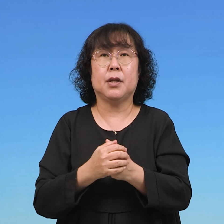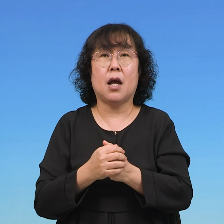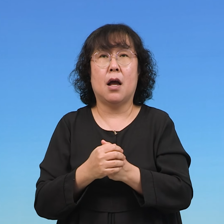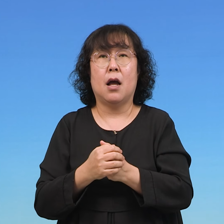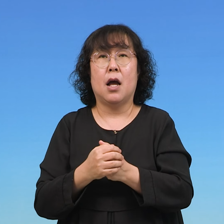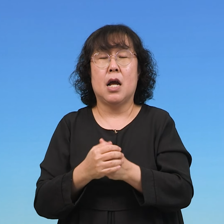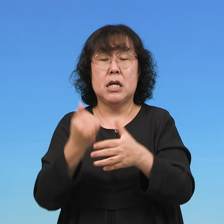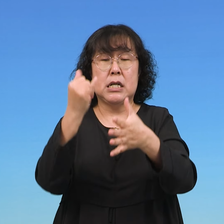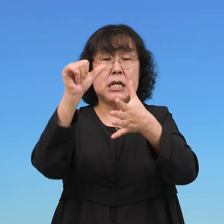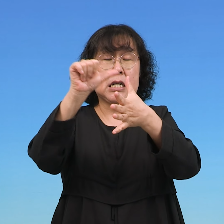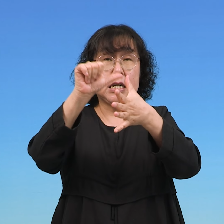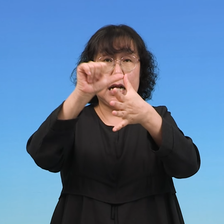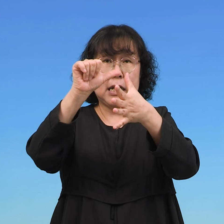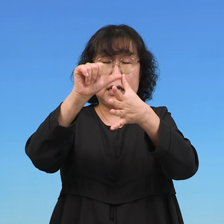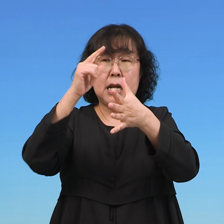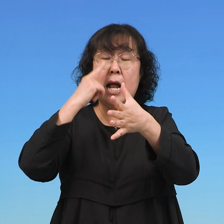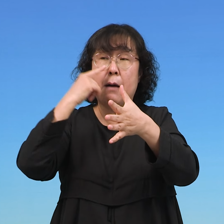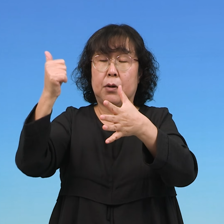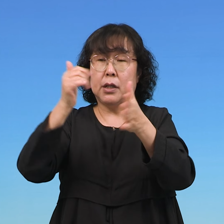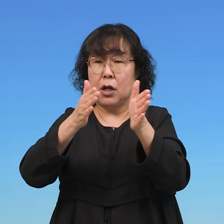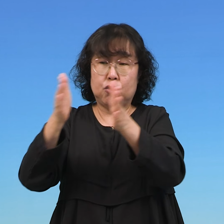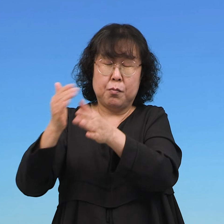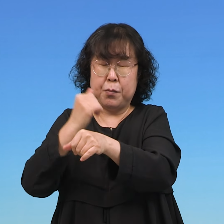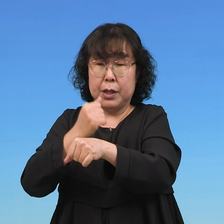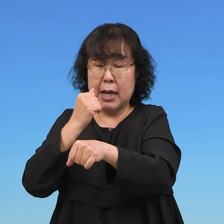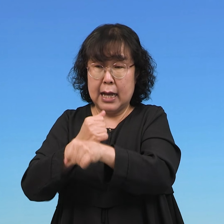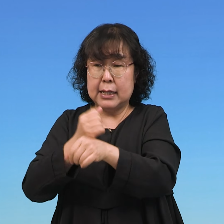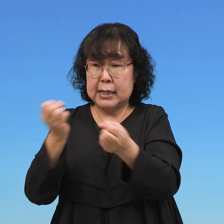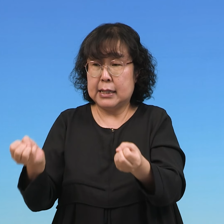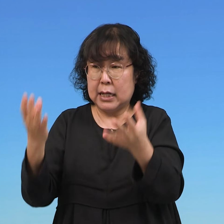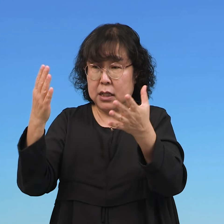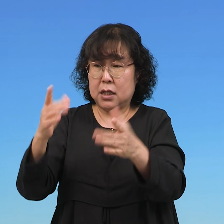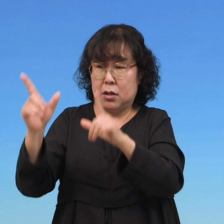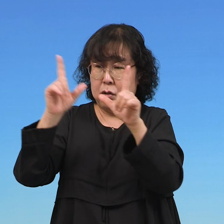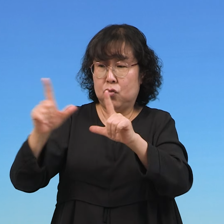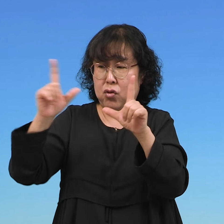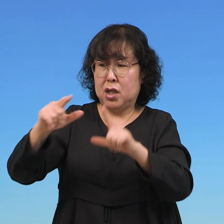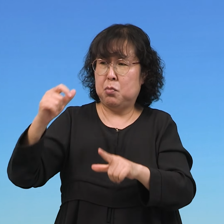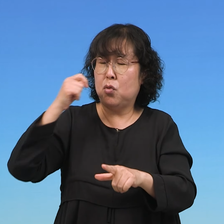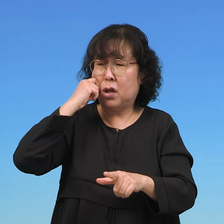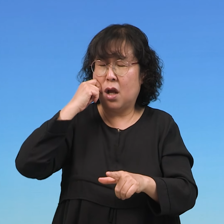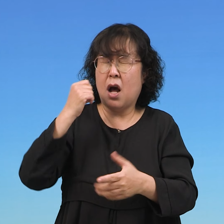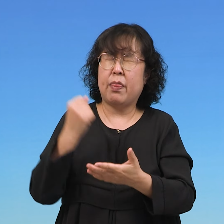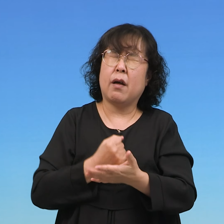함께 지내는데 아버지가 배설한 잔치를 누리지를 못하는 거예요.